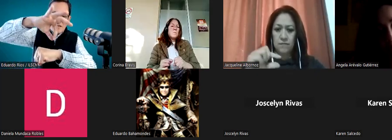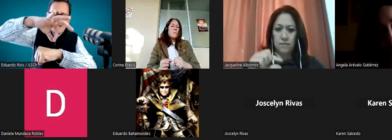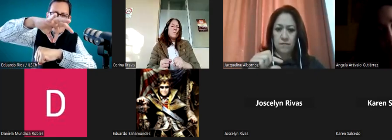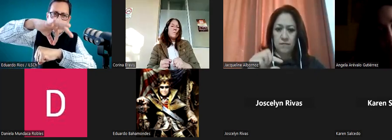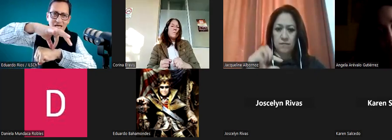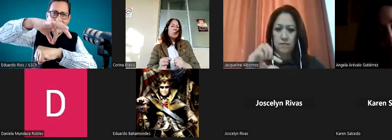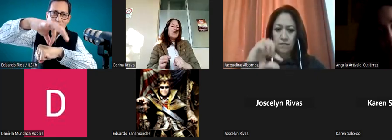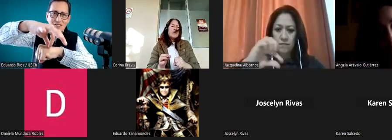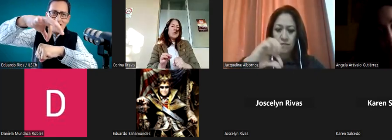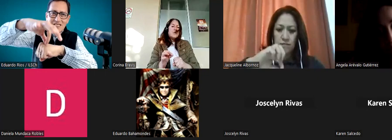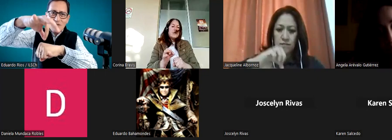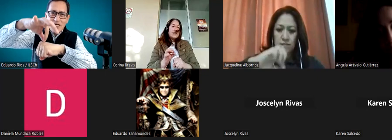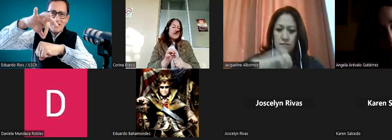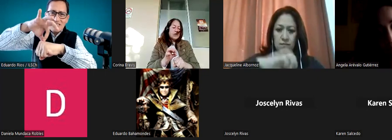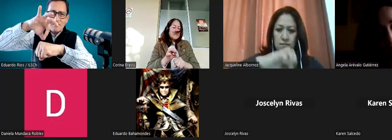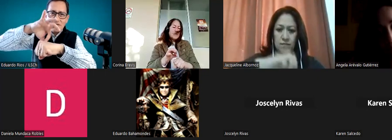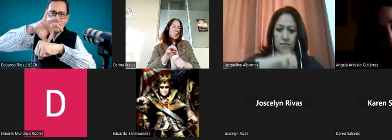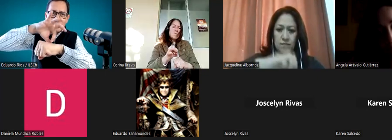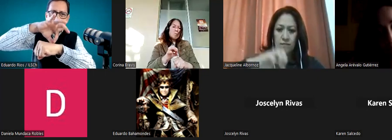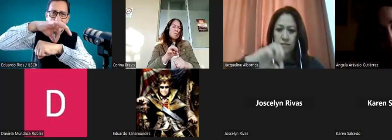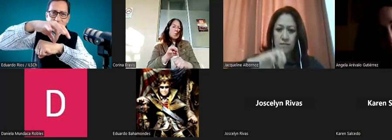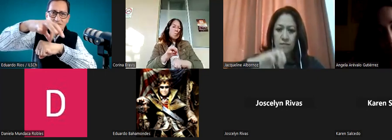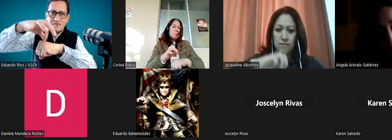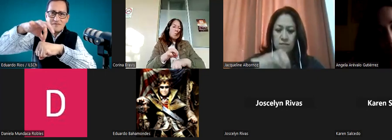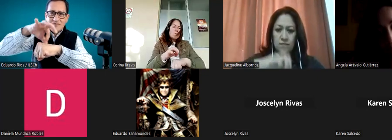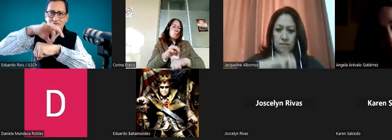las pequeñas cositas que tiene puesta encima.